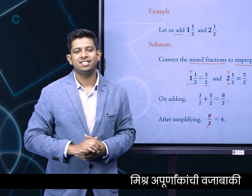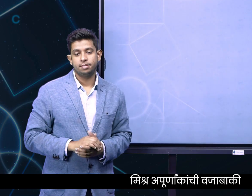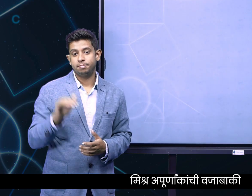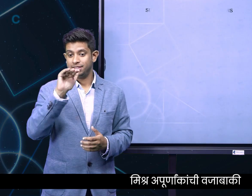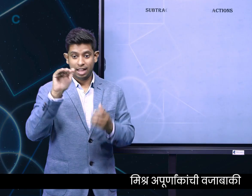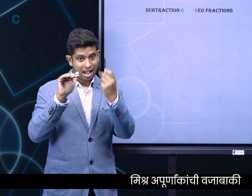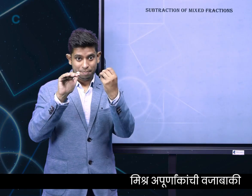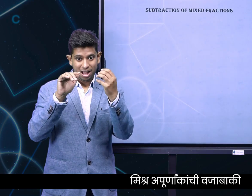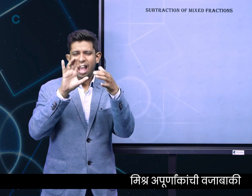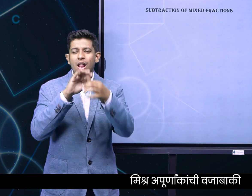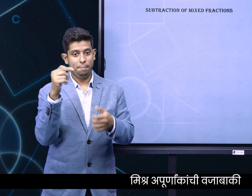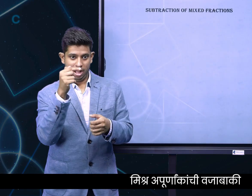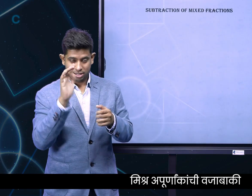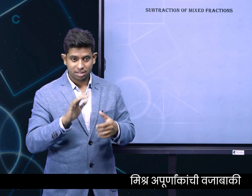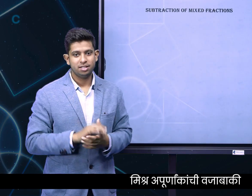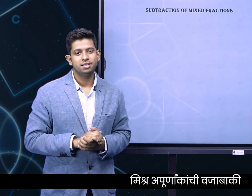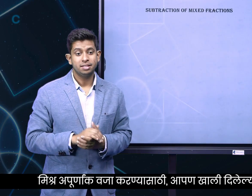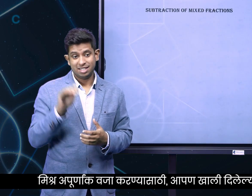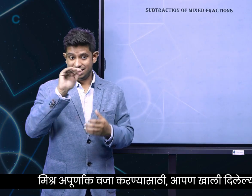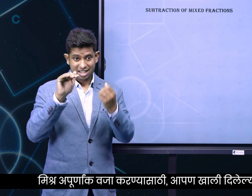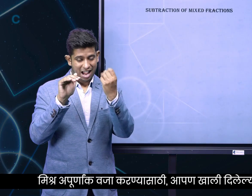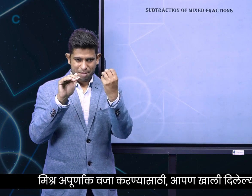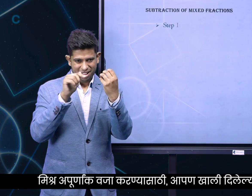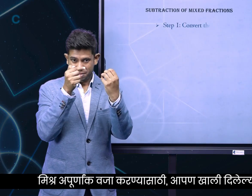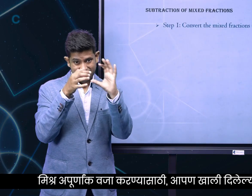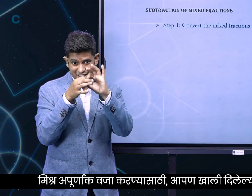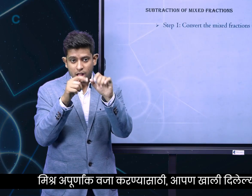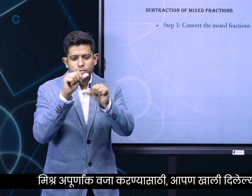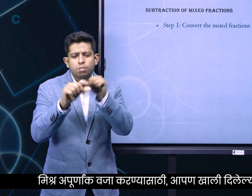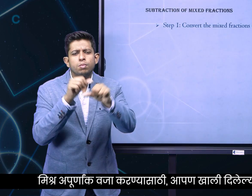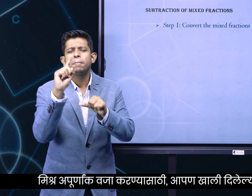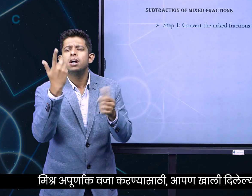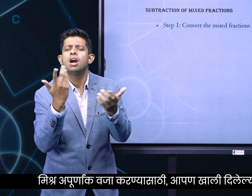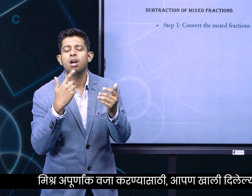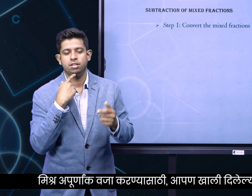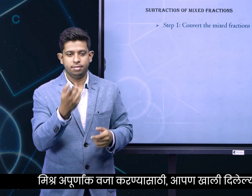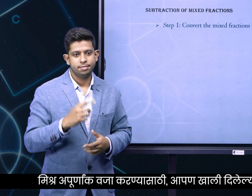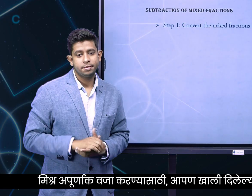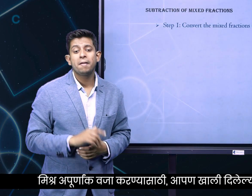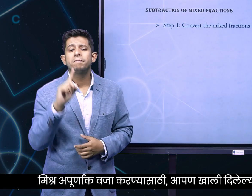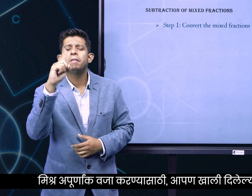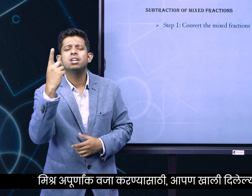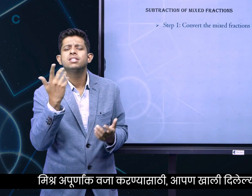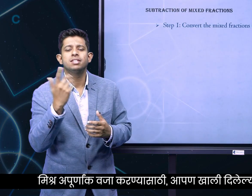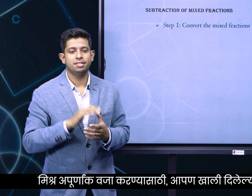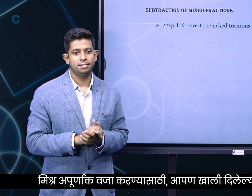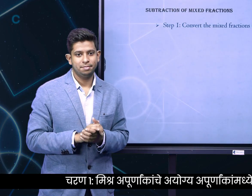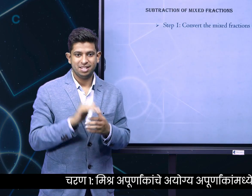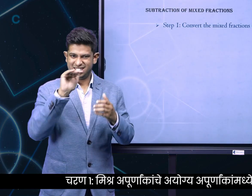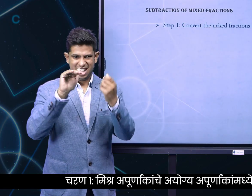मिश्र अपूर्णांकांची वजाबाकी. मिश्र अपूर्णांक वजा करण्यासाठी आपण खालील दिलेले चरण फॉलो करू. चरण 1.